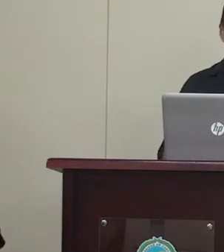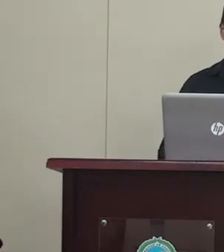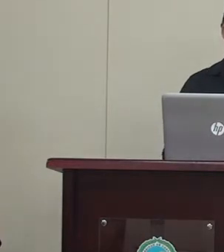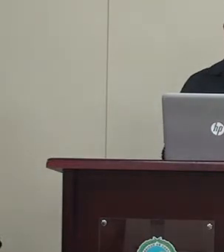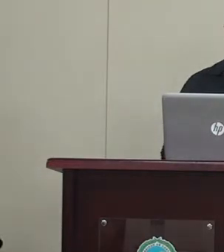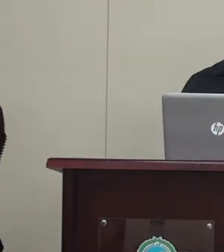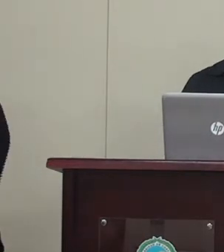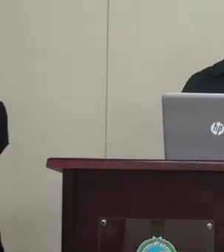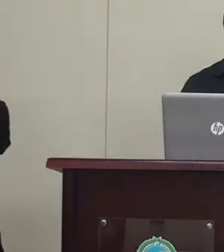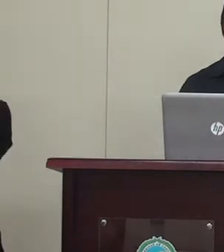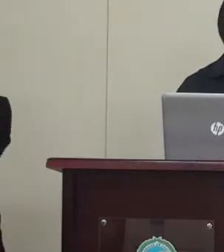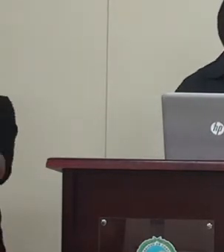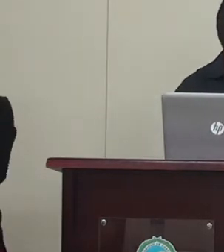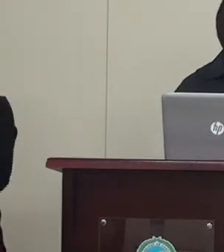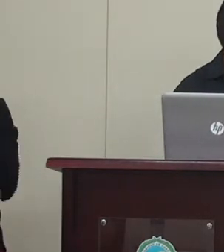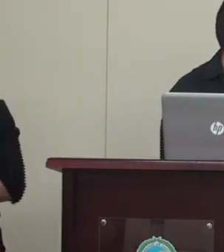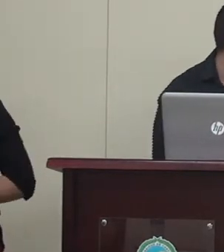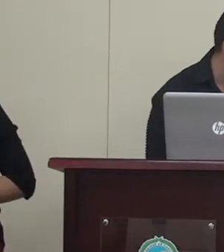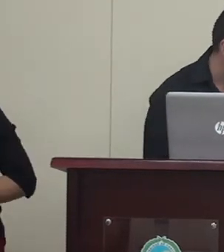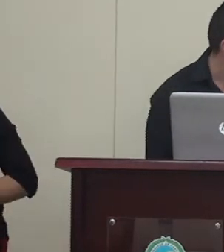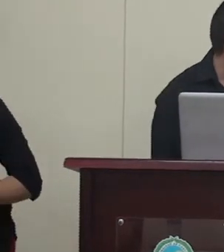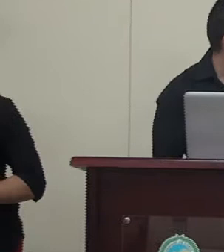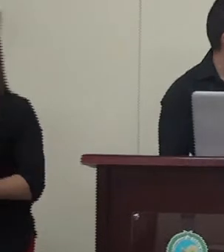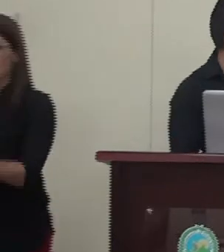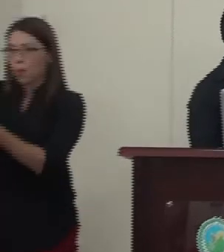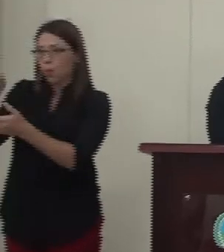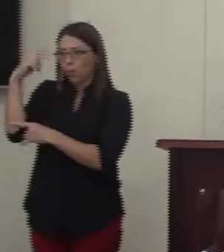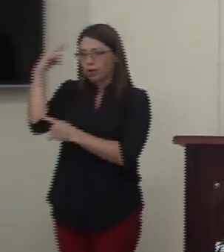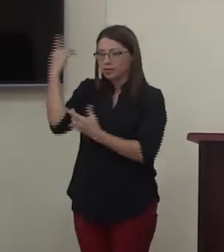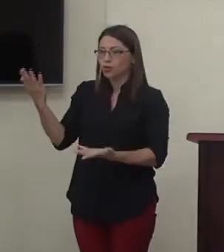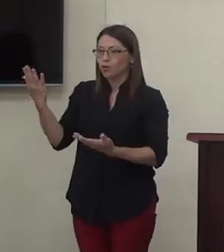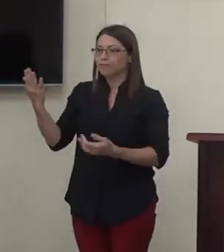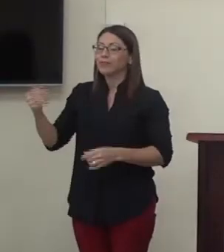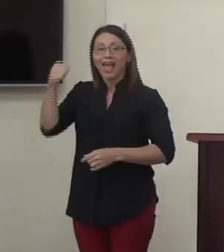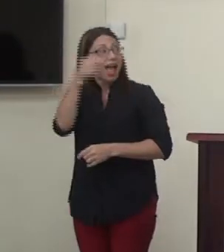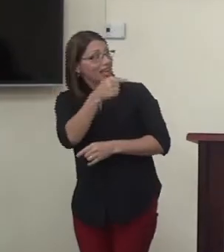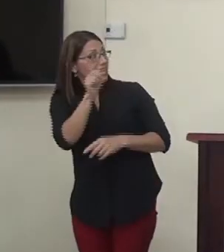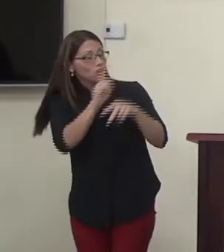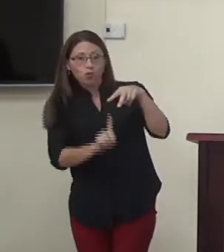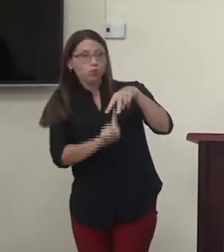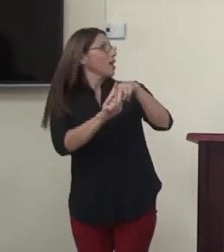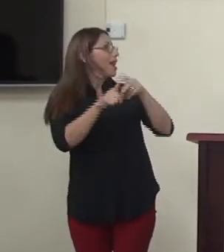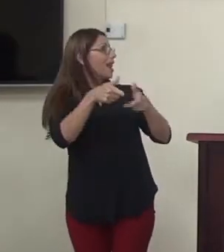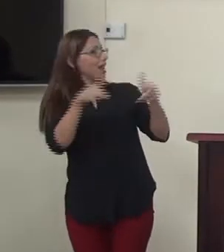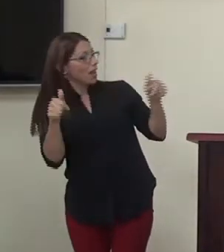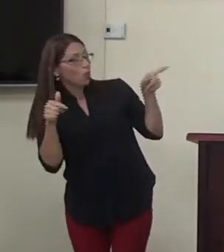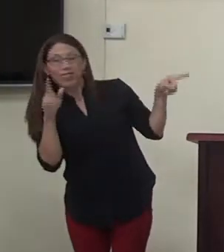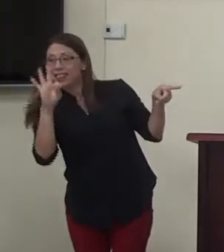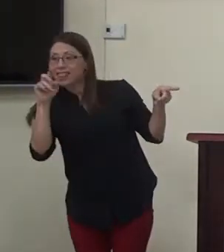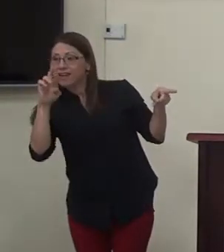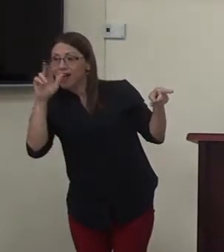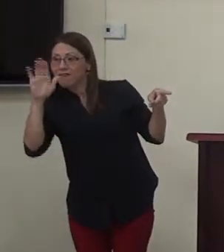la lengua en forma cotidiana, ¿verdad? Entonces, por eso, no viene aquí la lengua de Brorán, el perro